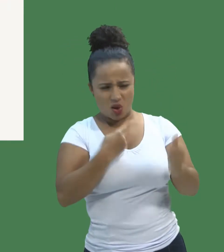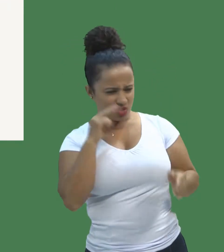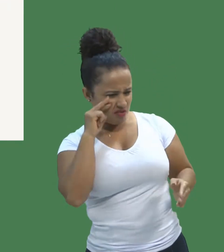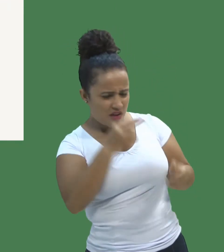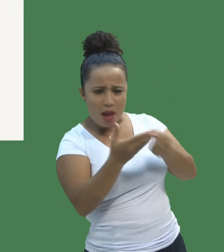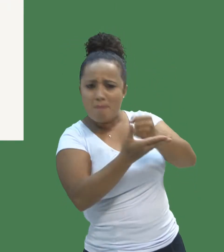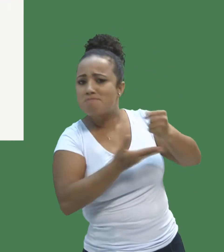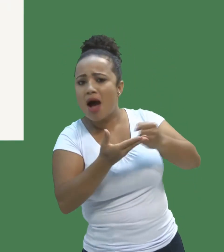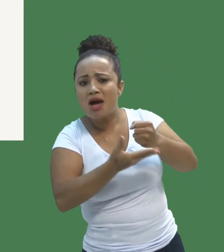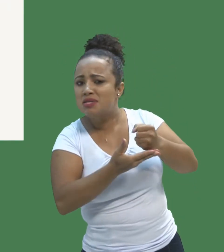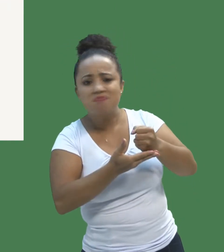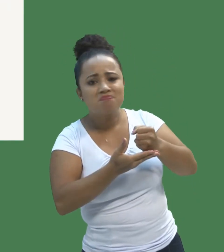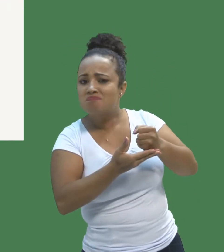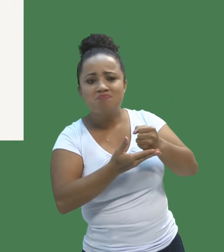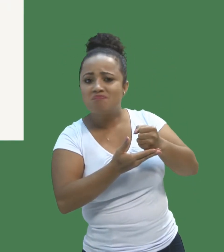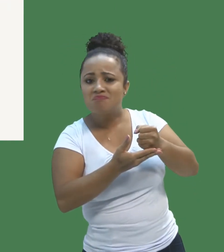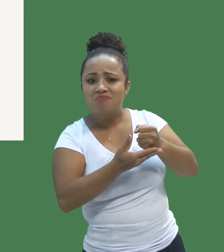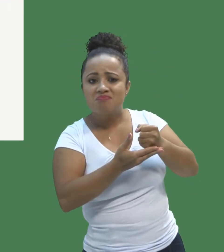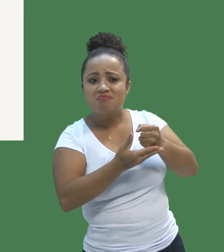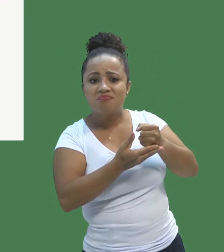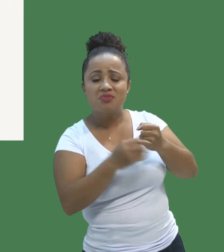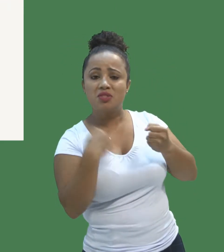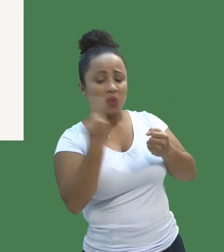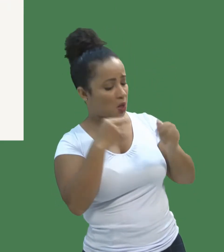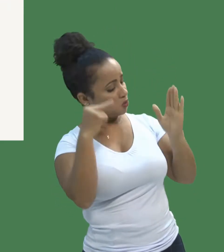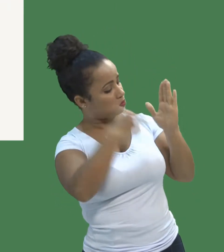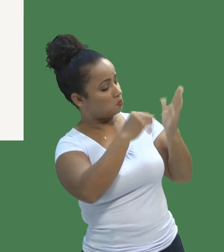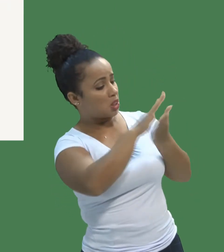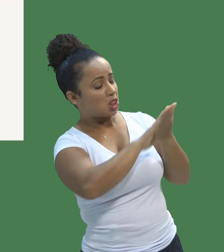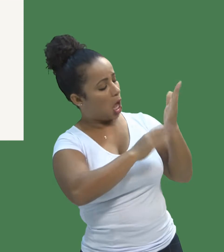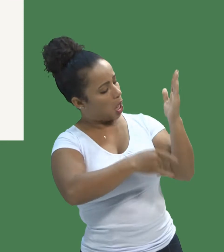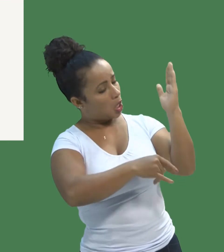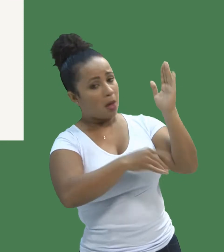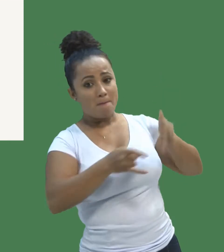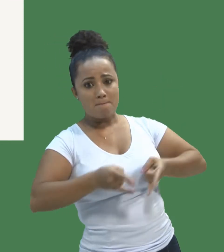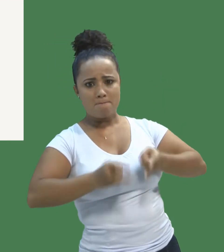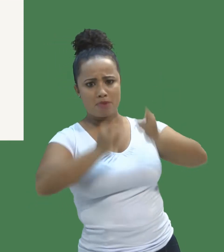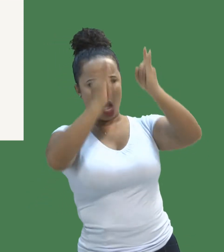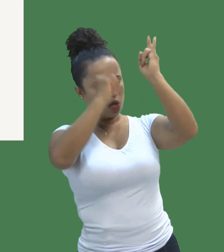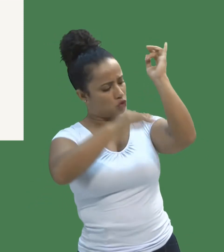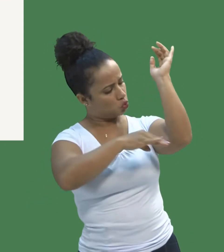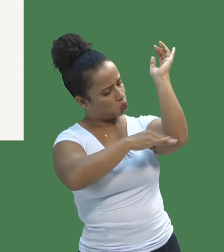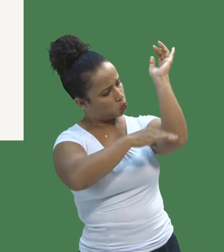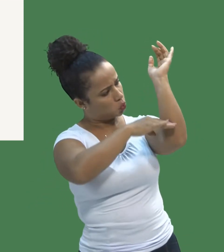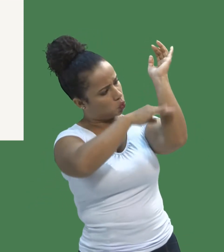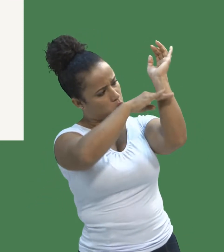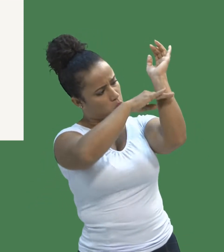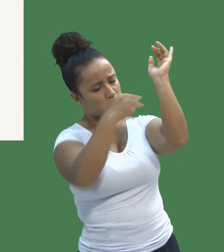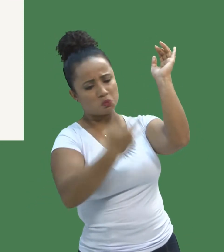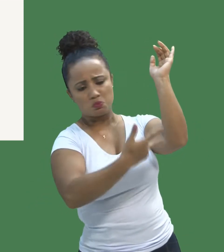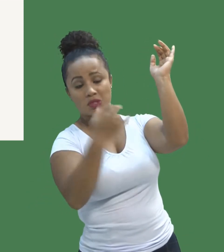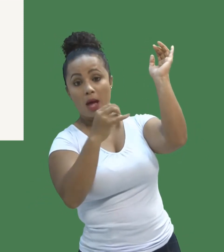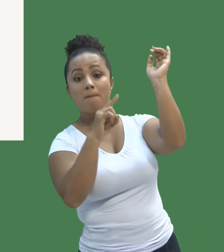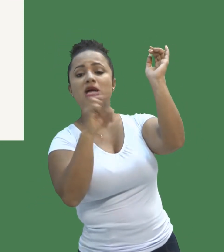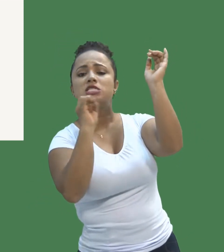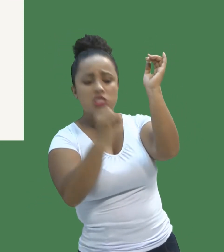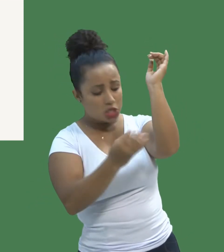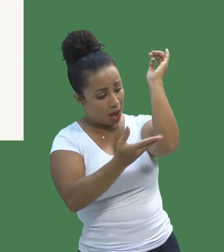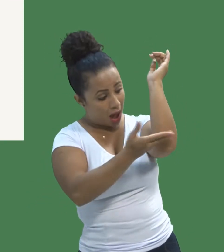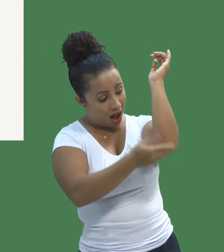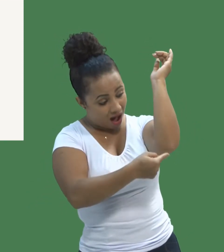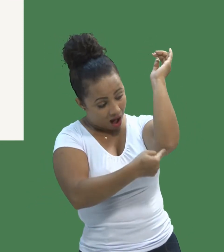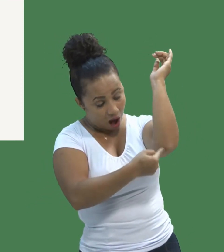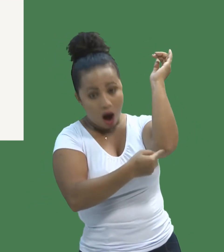prestamos atenção aos fundamentos, ou seja, a base. Mas se tirarmos